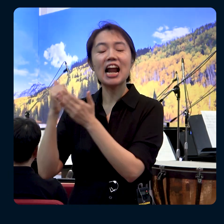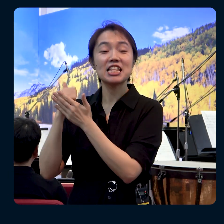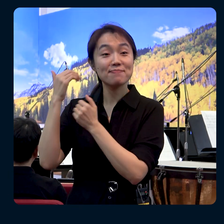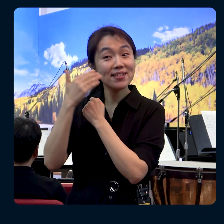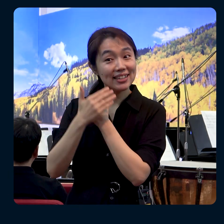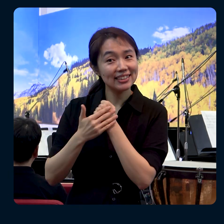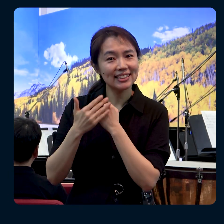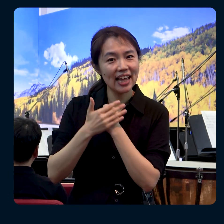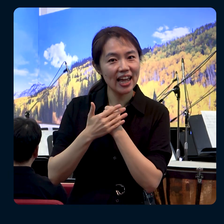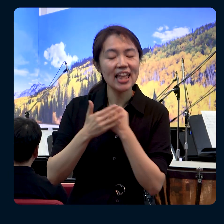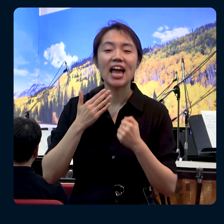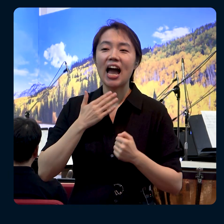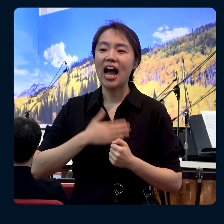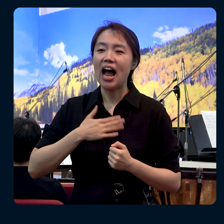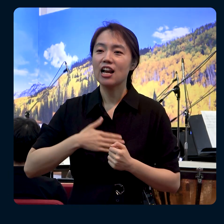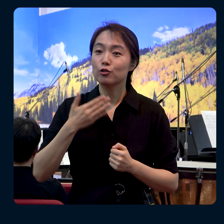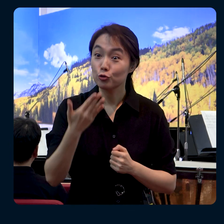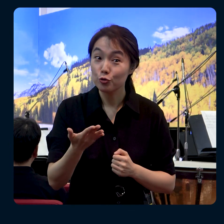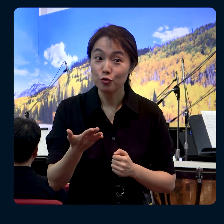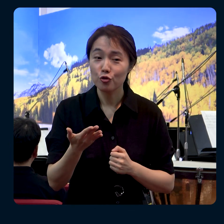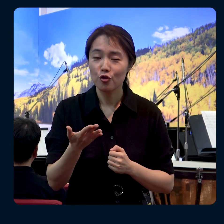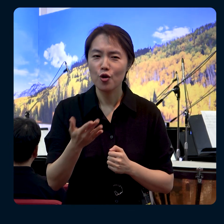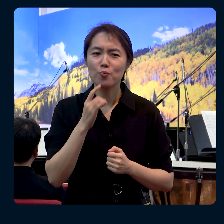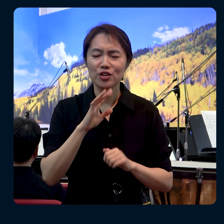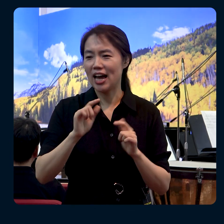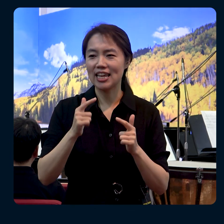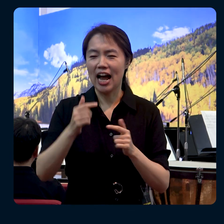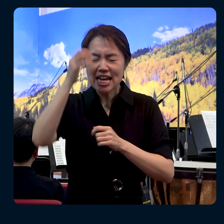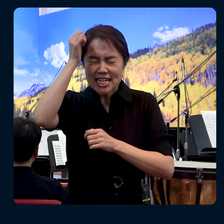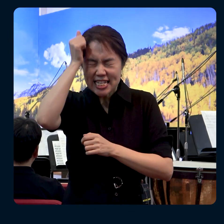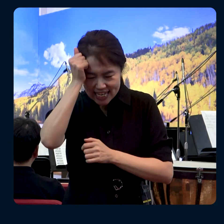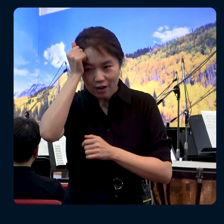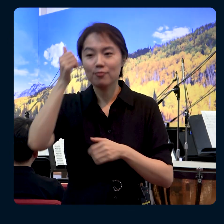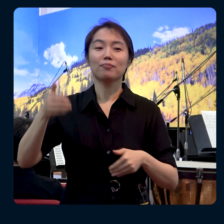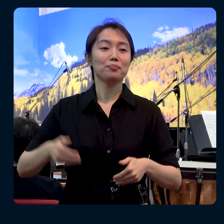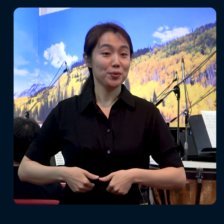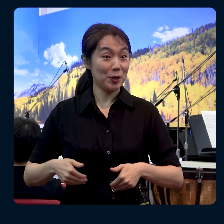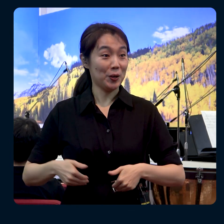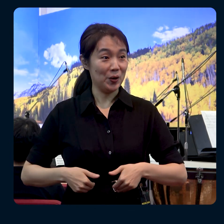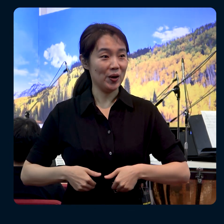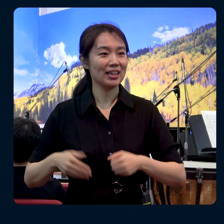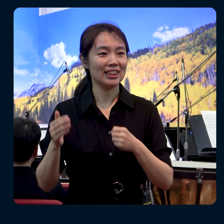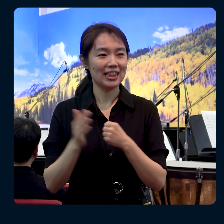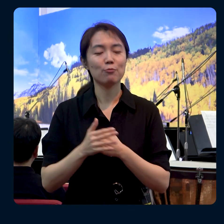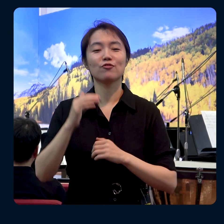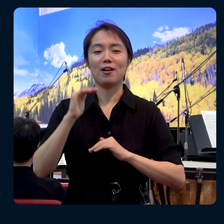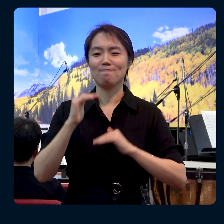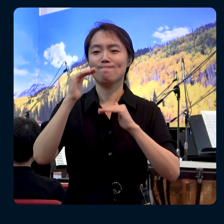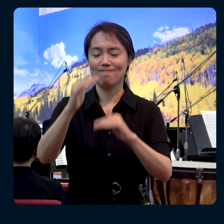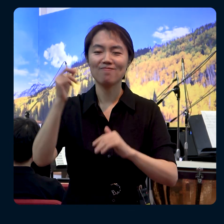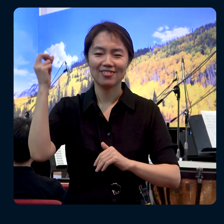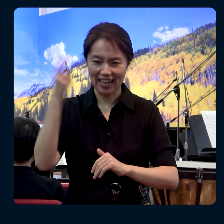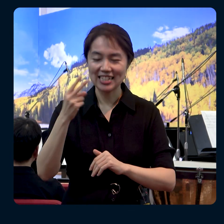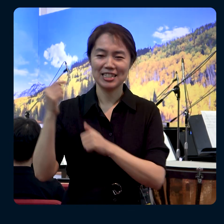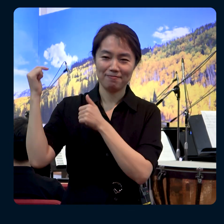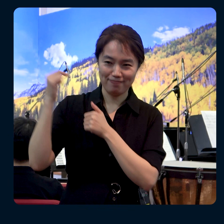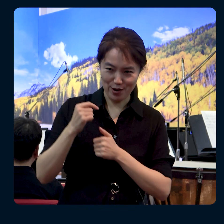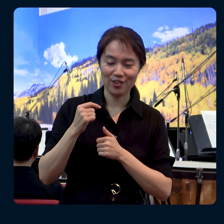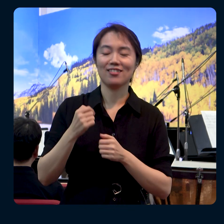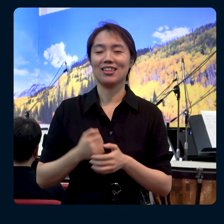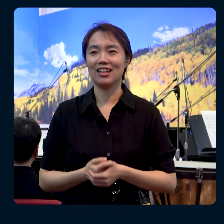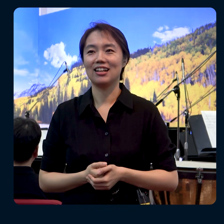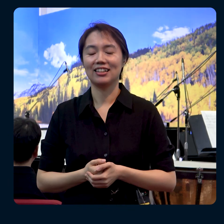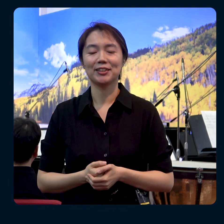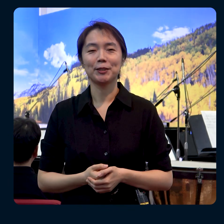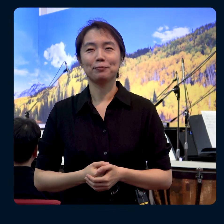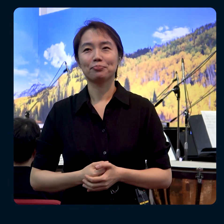그냥 아는 것이 아니라 누리라고, 우리가 기억하라고, 이걸 나눴으면 좋겠다라는 감동을 주셔서 다시